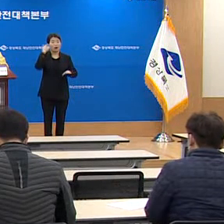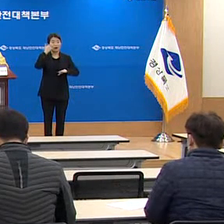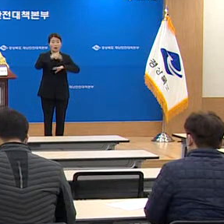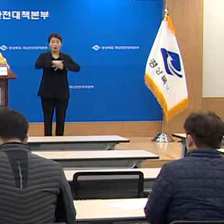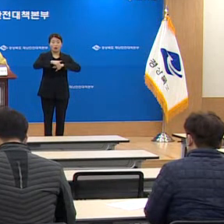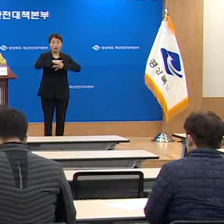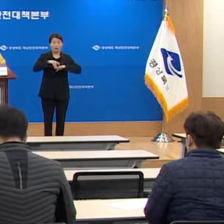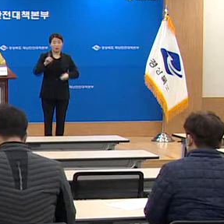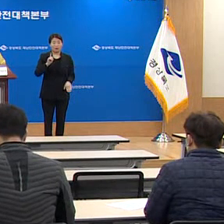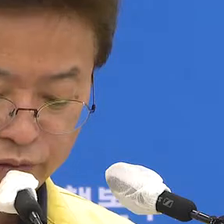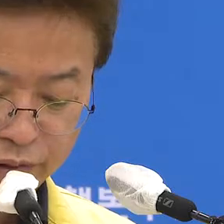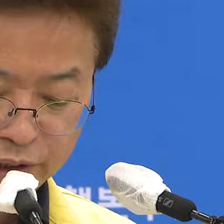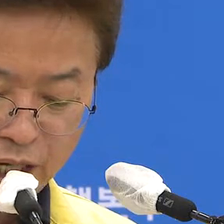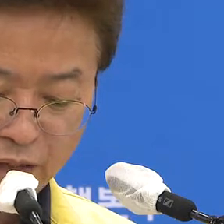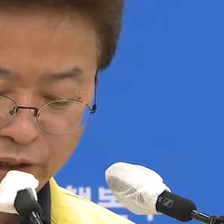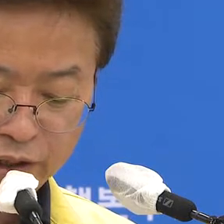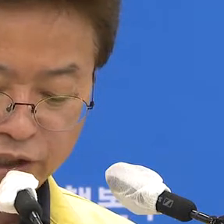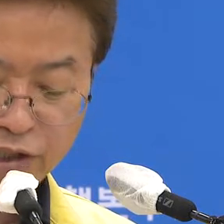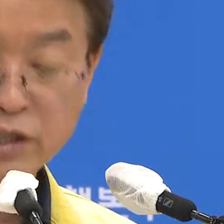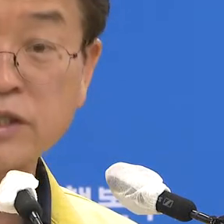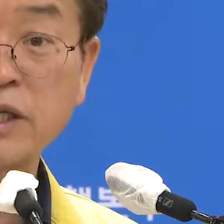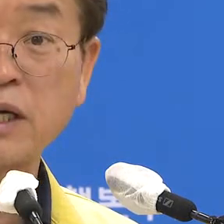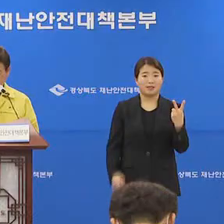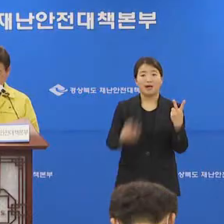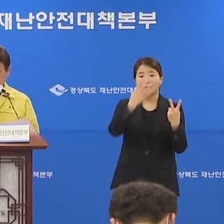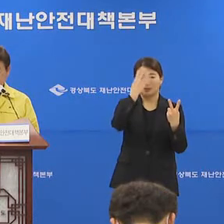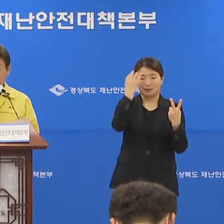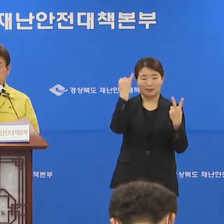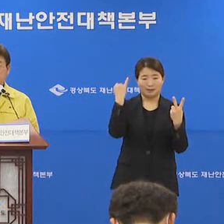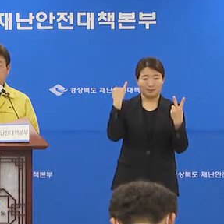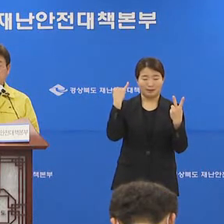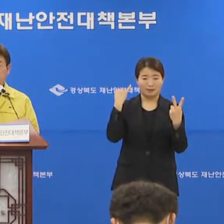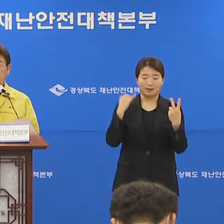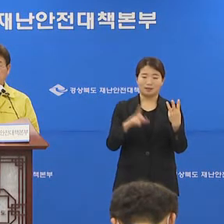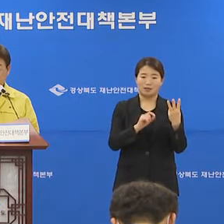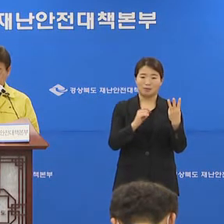4일까지 재택근무를 실시하겠다고 밝혔습니다. MBC 뉴스 엄지연입니다.